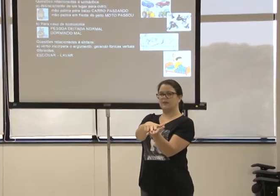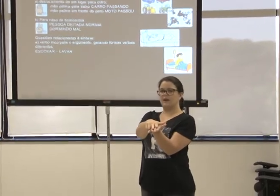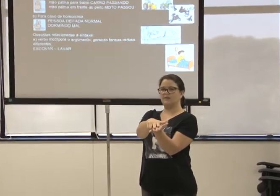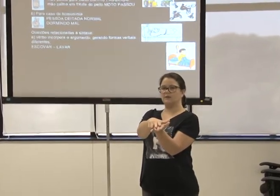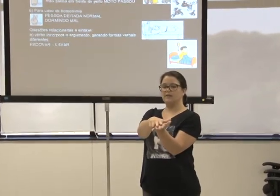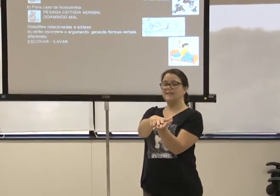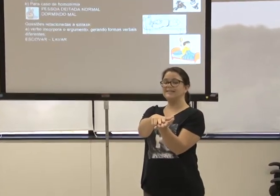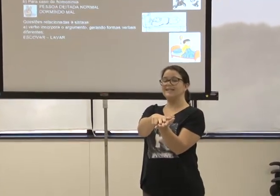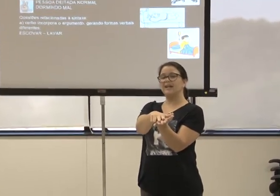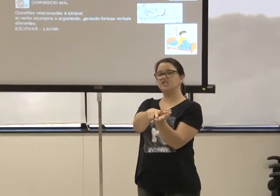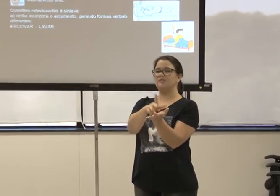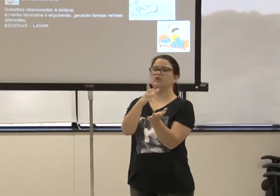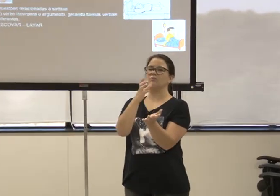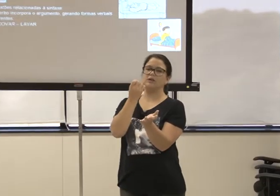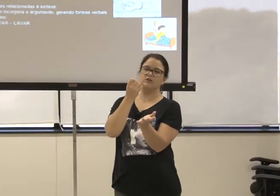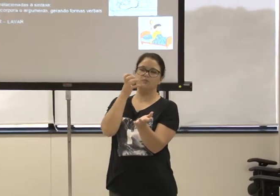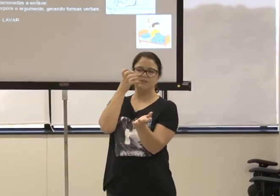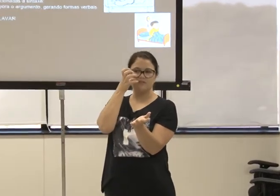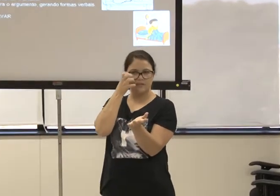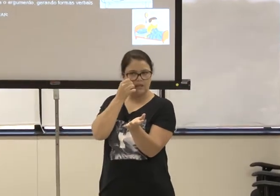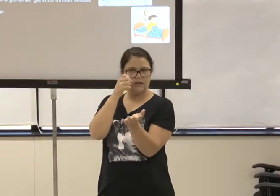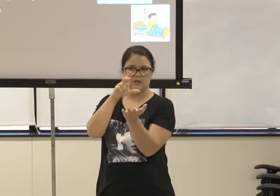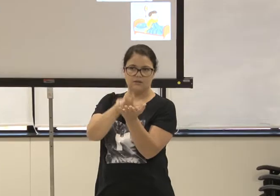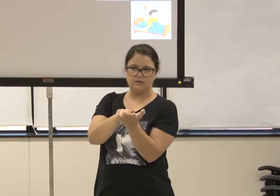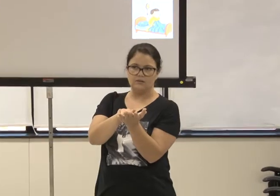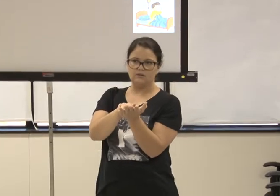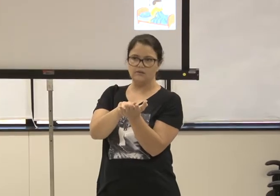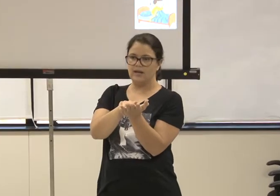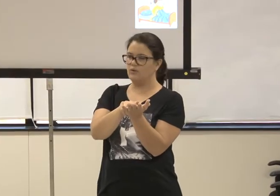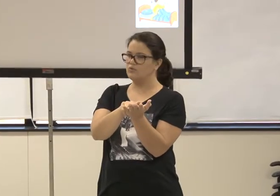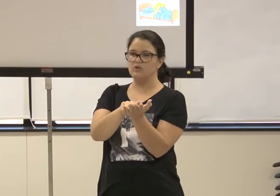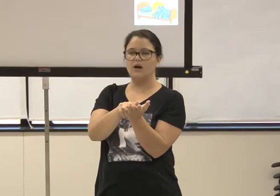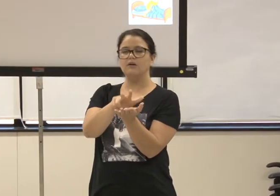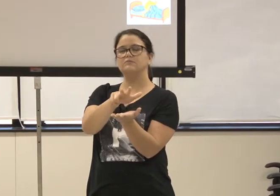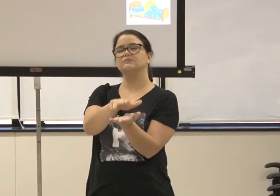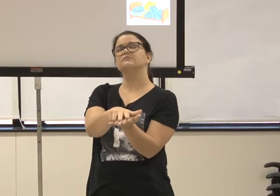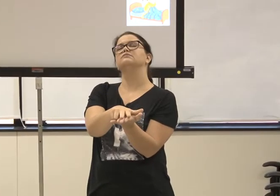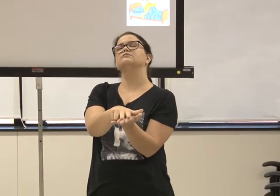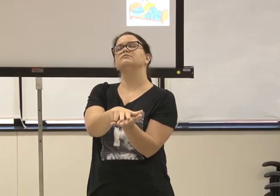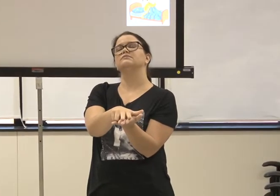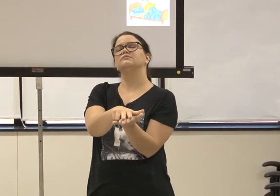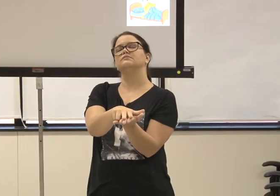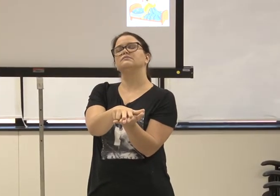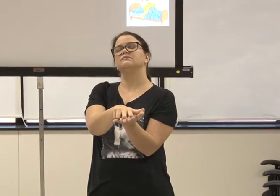Deitada. Se ela estiver dormindo, eu preciso fazer? Não, só.